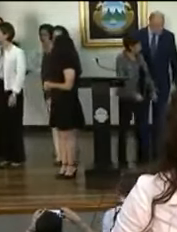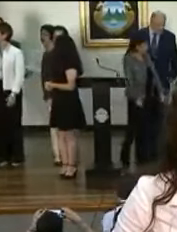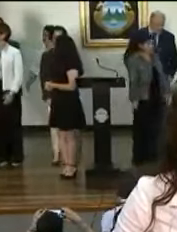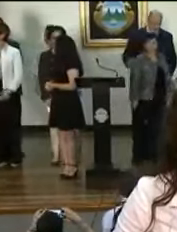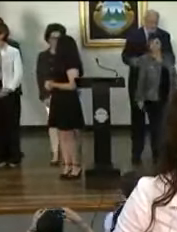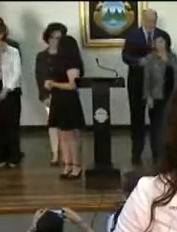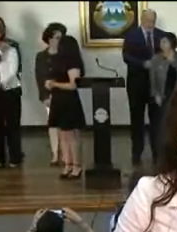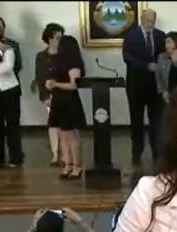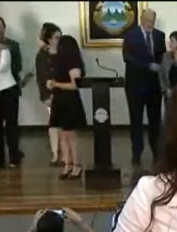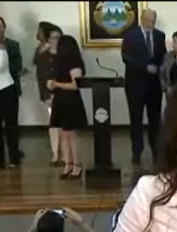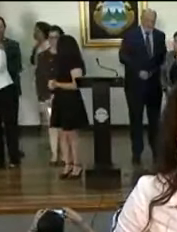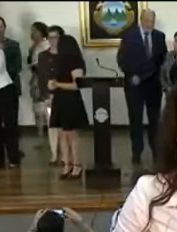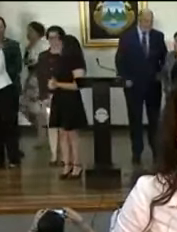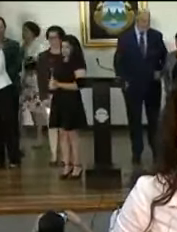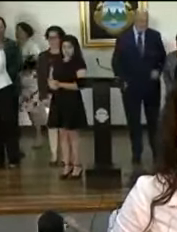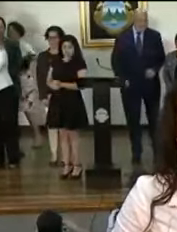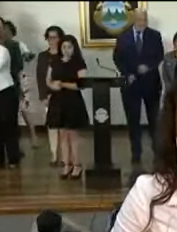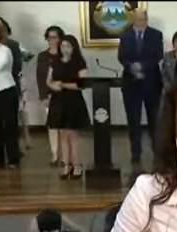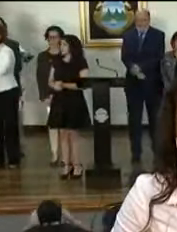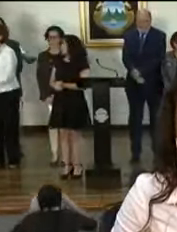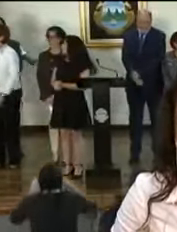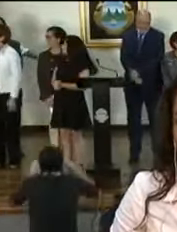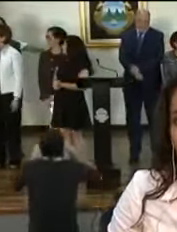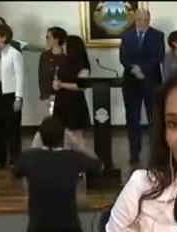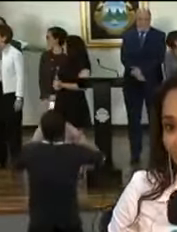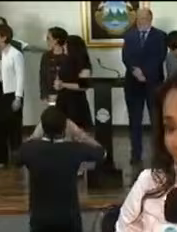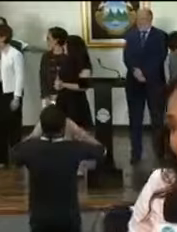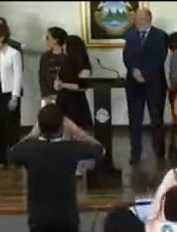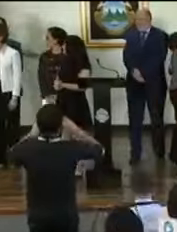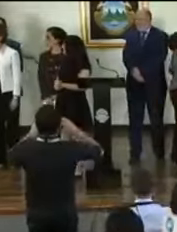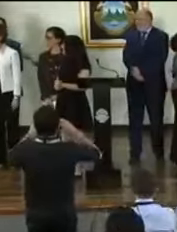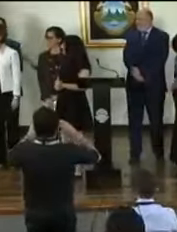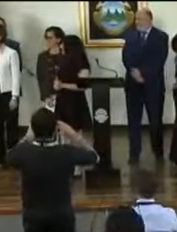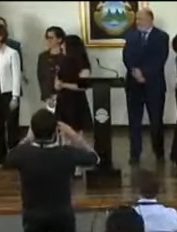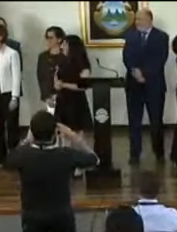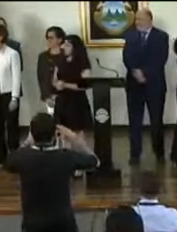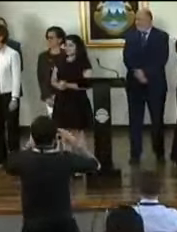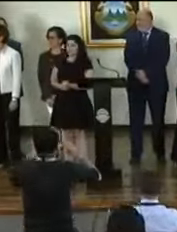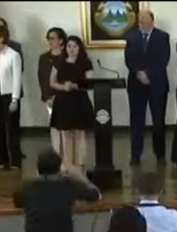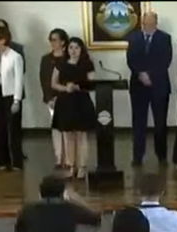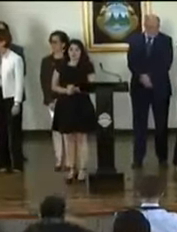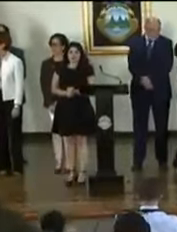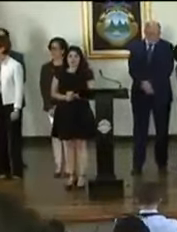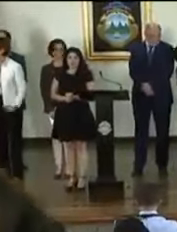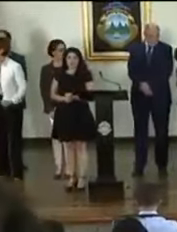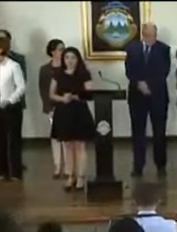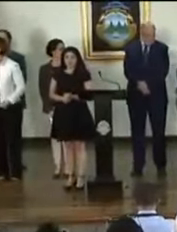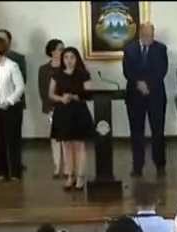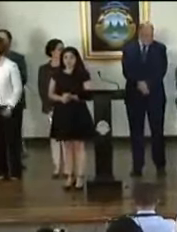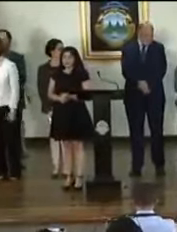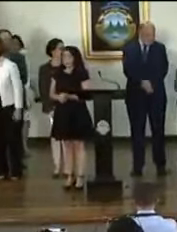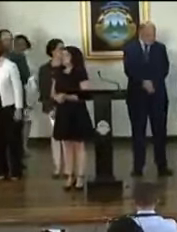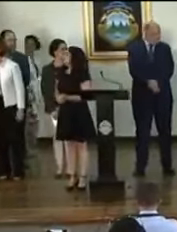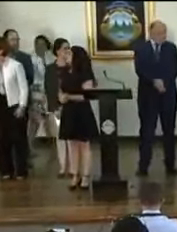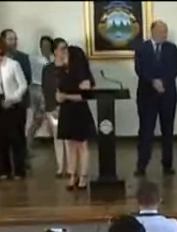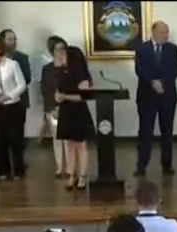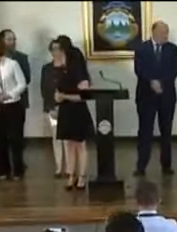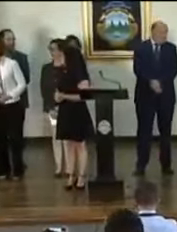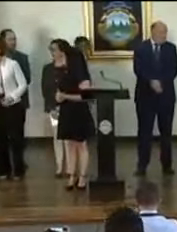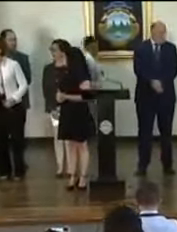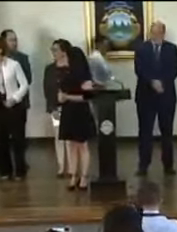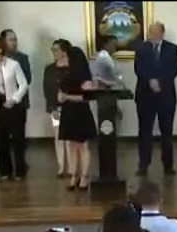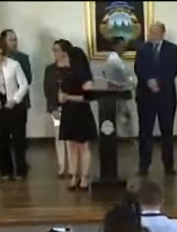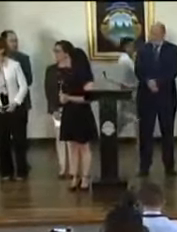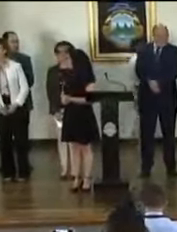poder argumentar nuestras preguntas posterior a lo que será este mensaje inicial. Estamos a la espera de que se inicie ya esta conferencia de prensa.